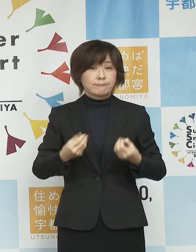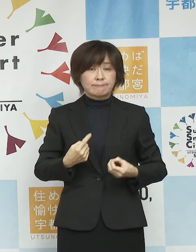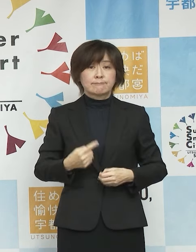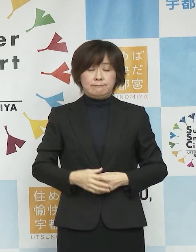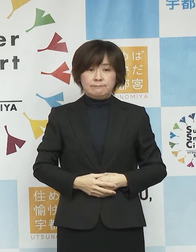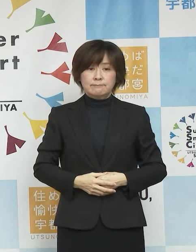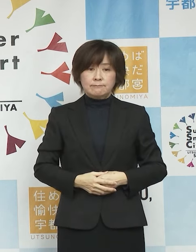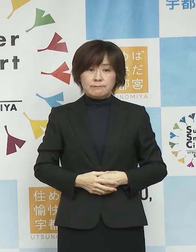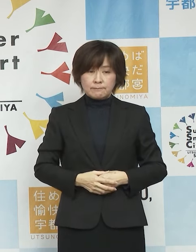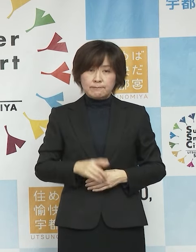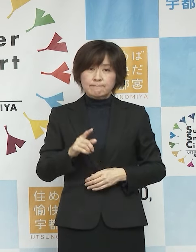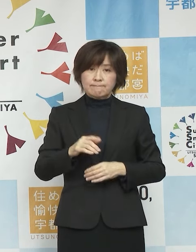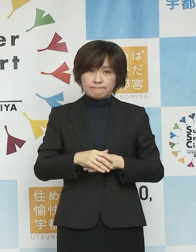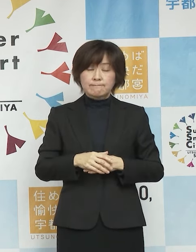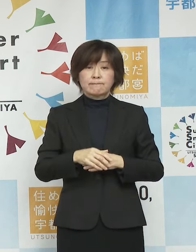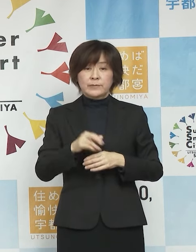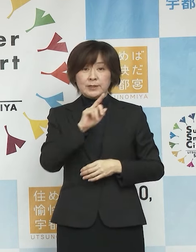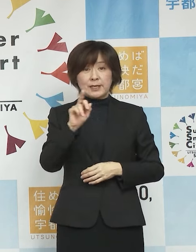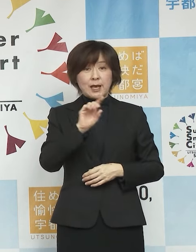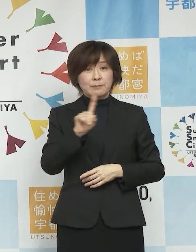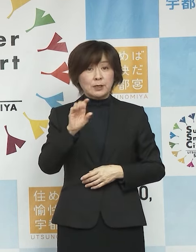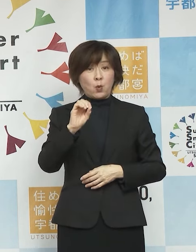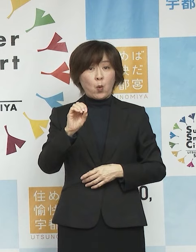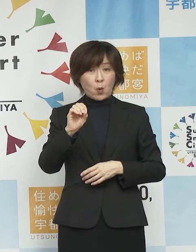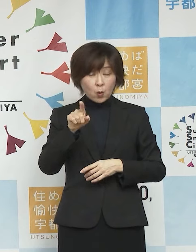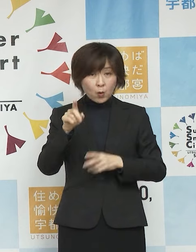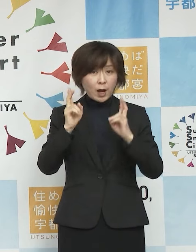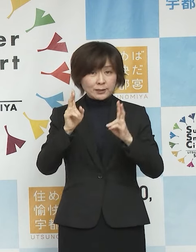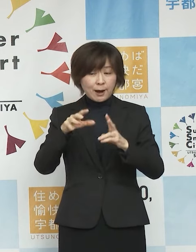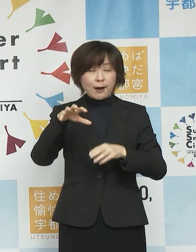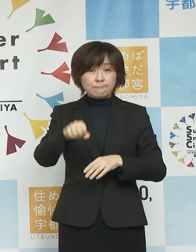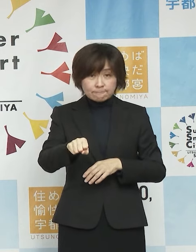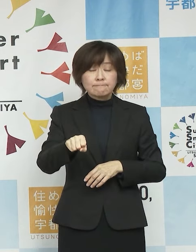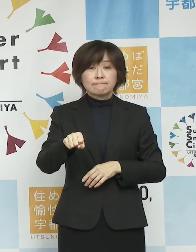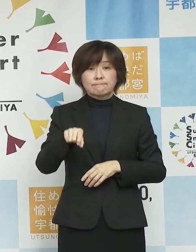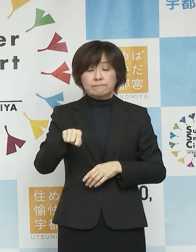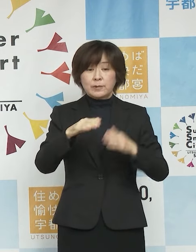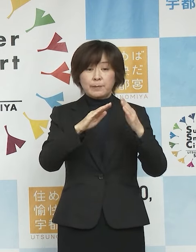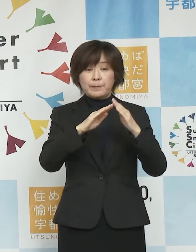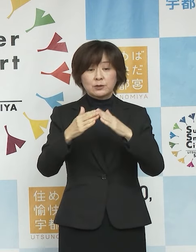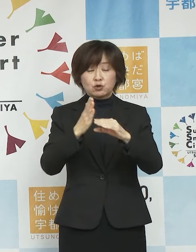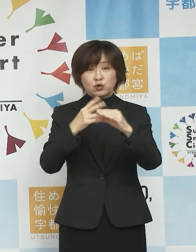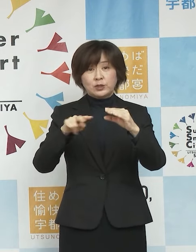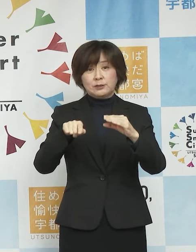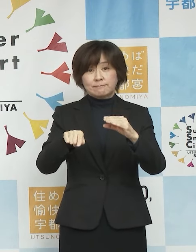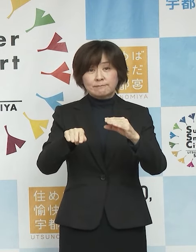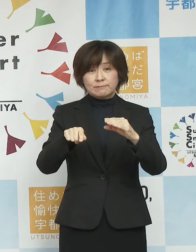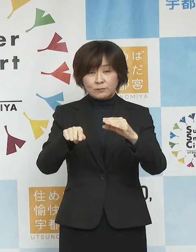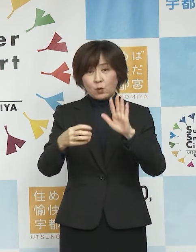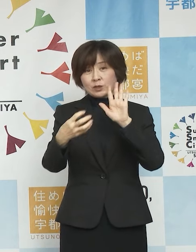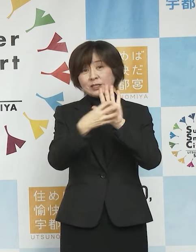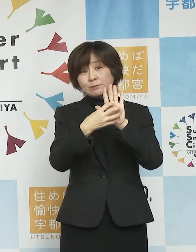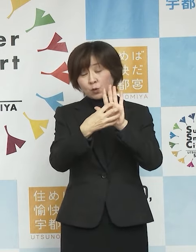ています。なんとかゼビオさんが取得をされ、そして町の中心市街地のシンボル